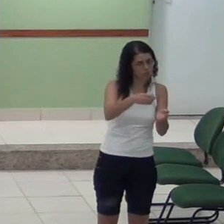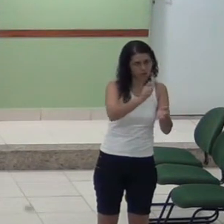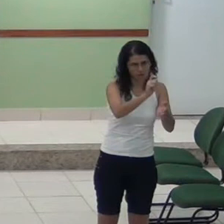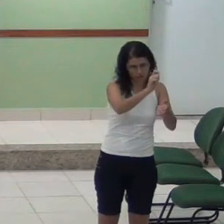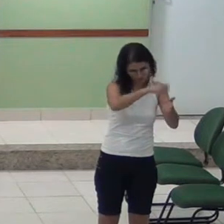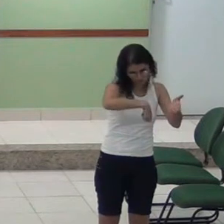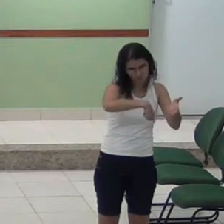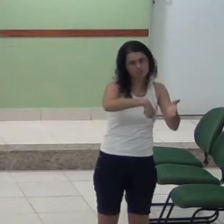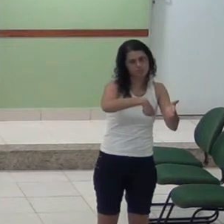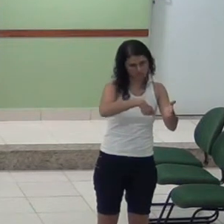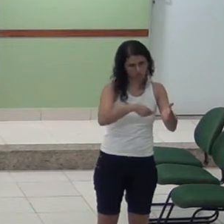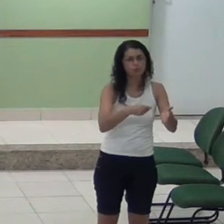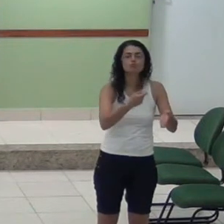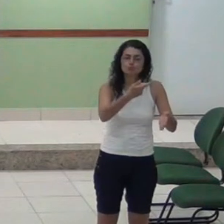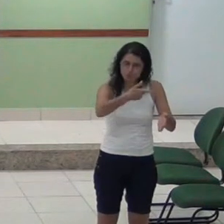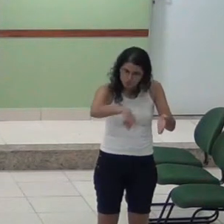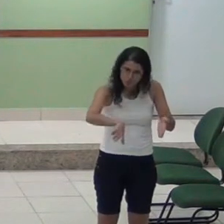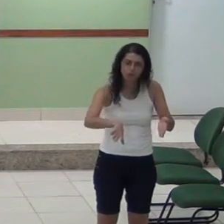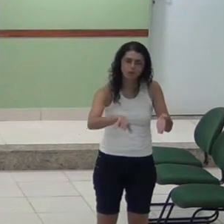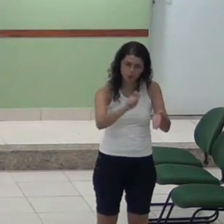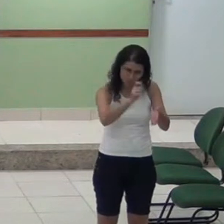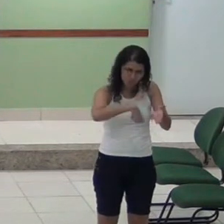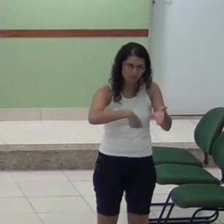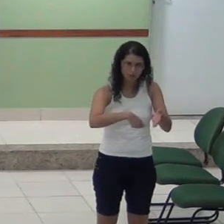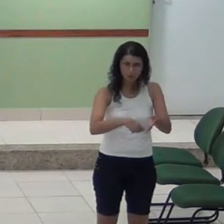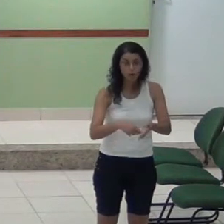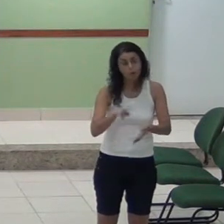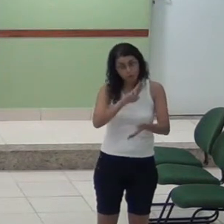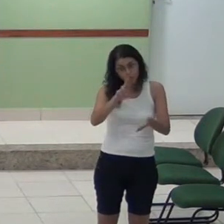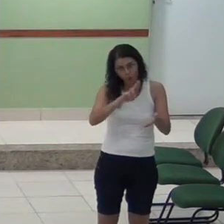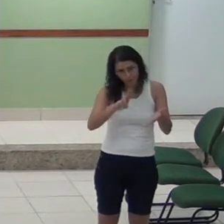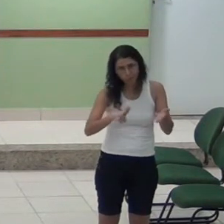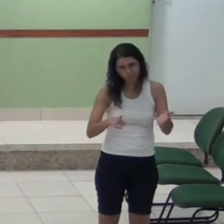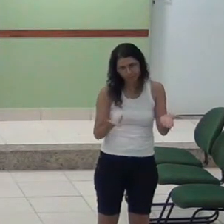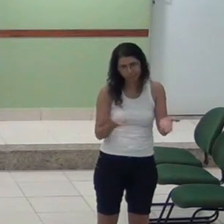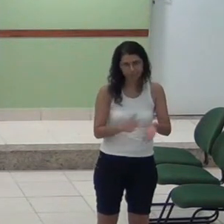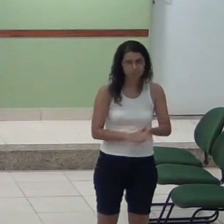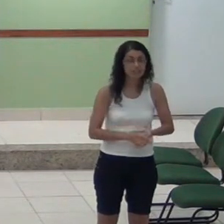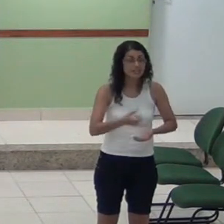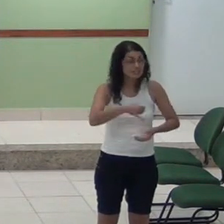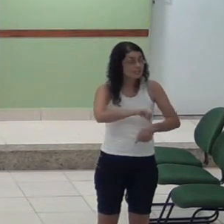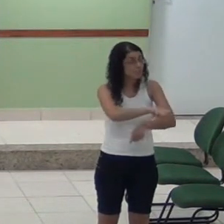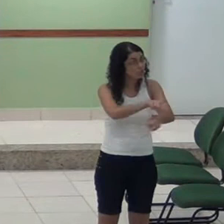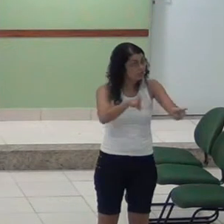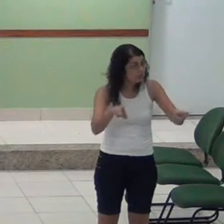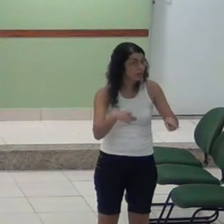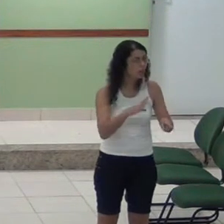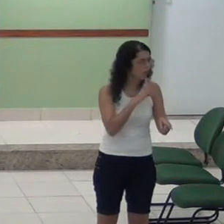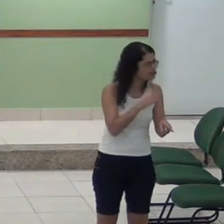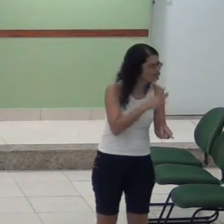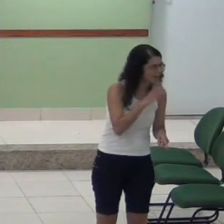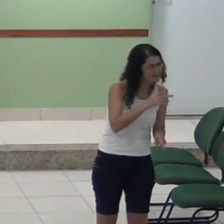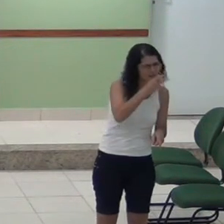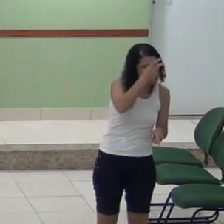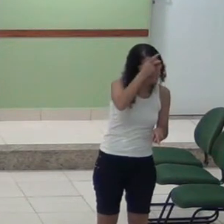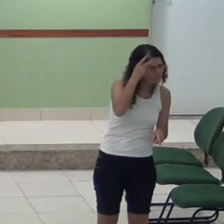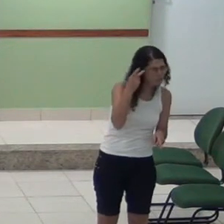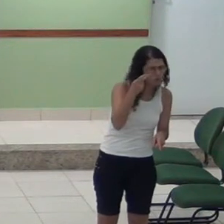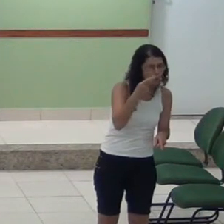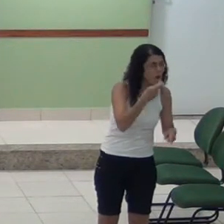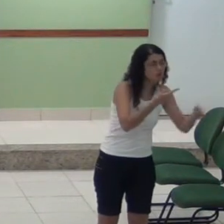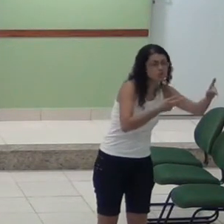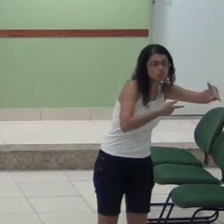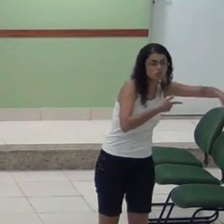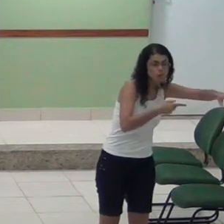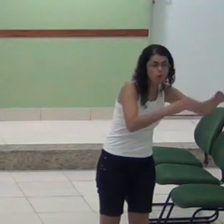Não deixe de maneira nenhuma de fazer a sua inscrição. Se você conhece alguma pessoa de alguma outra igreja que gostaria